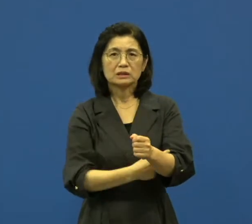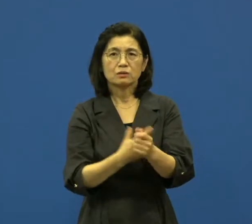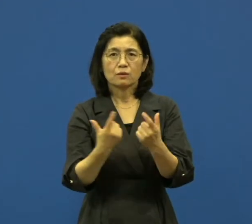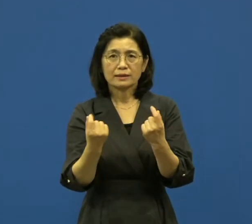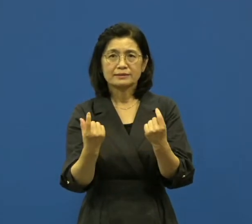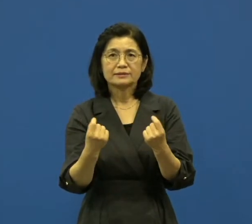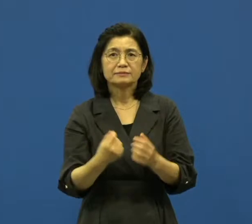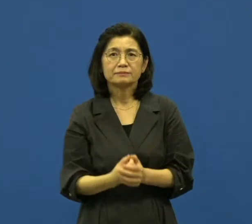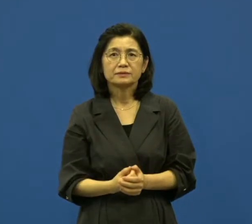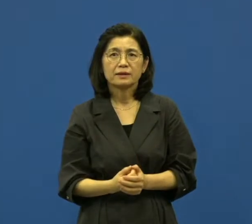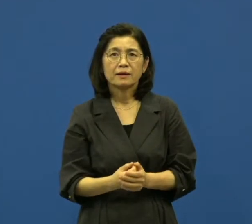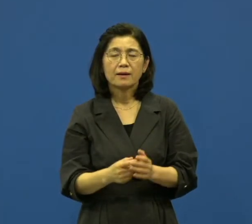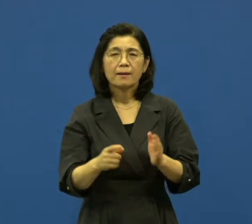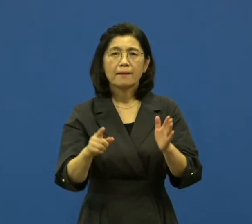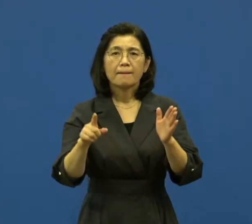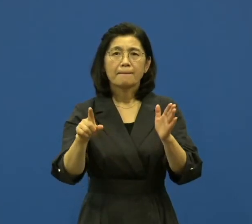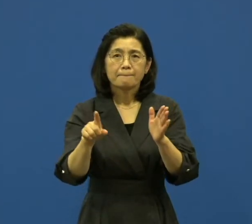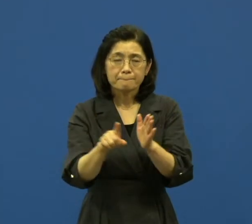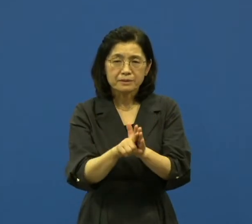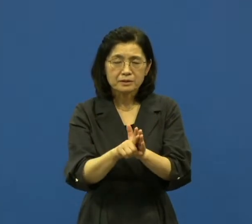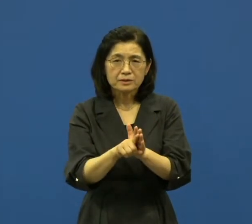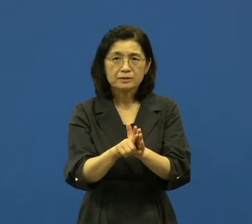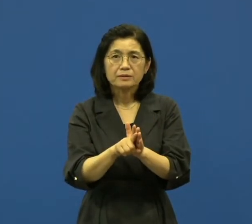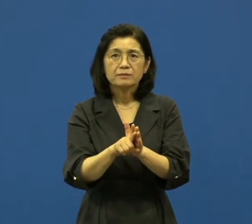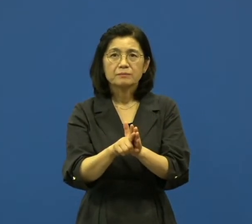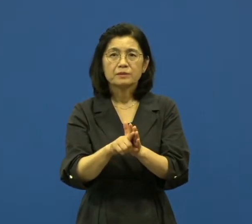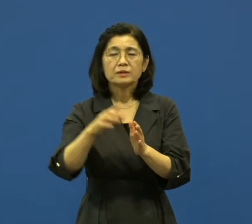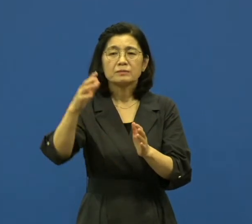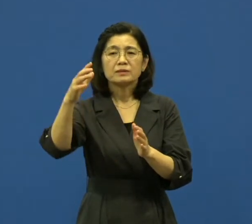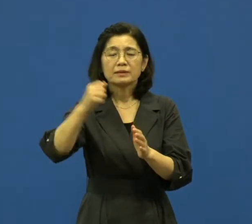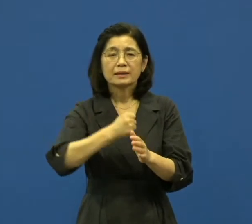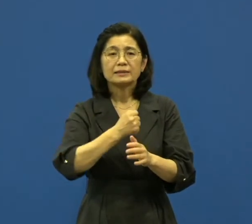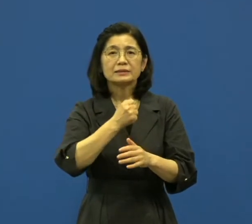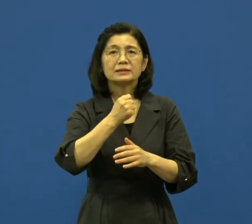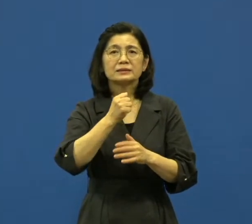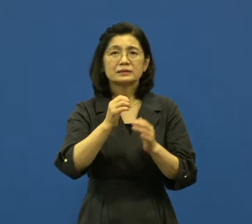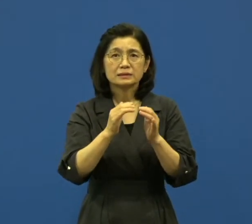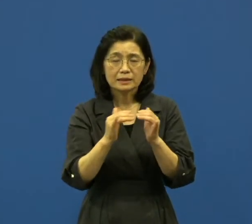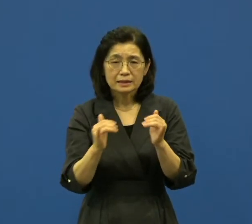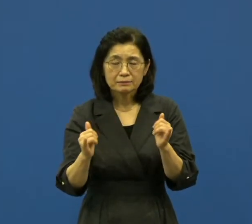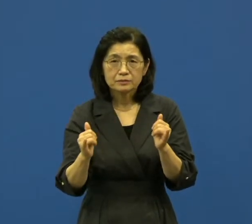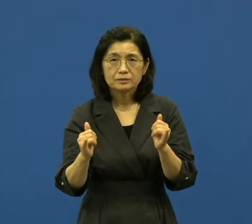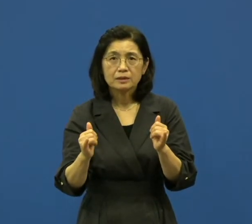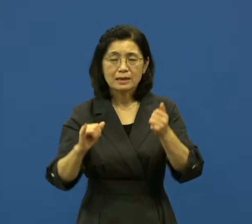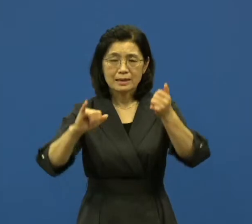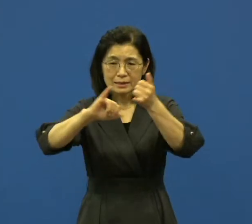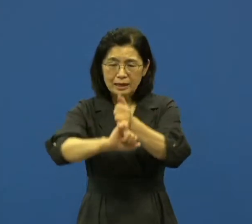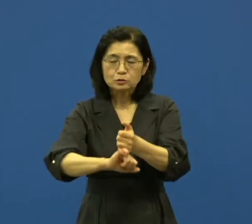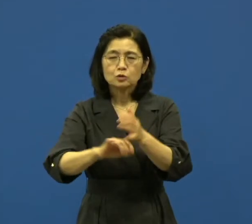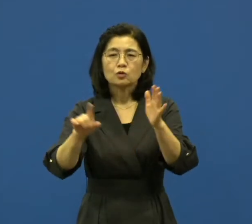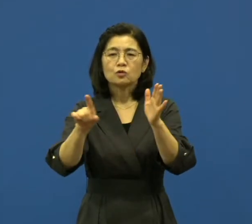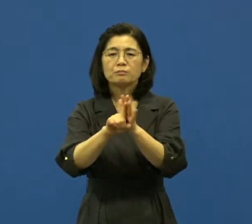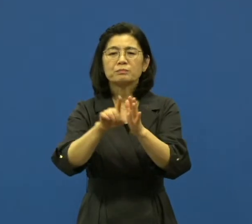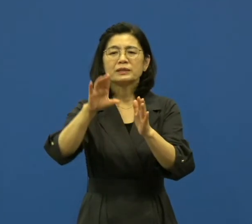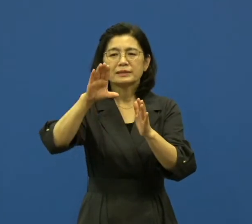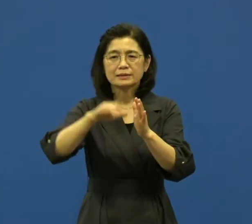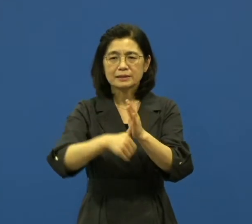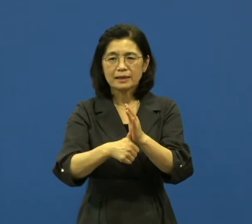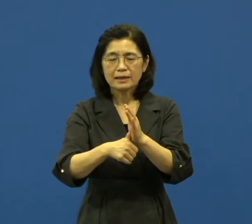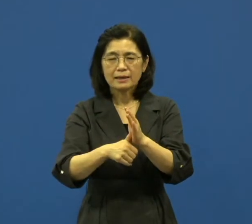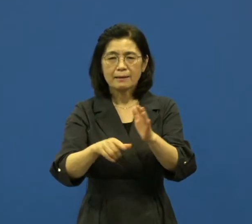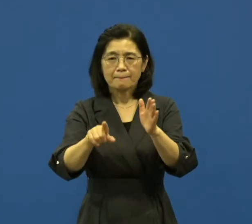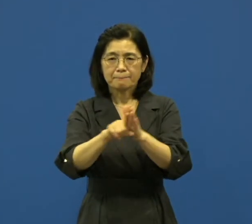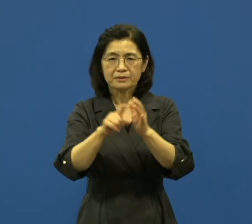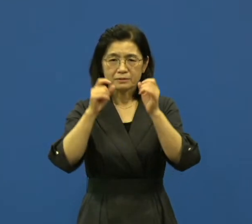사랑하는 성도 여러분, 믿음의 눈은 언제 뜨는 것입니까? 하나님의 약속을 붙들고 순종할 때 뜨게 되는 것입니다. 로마서 4장 20절로